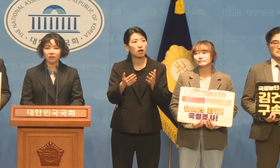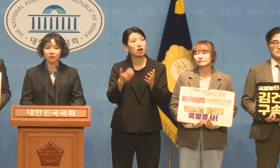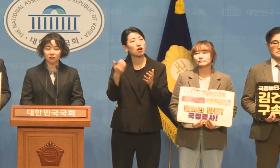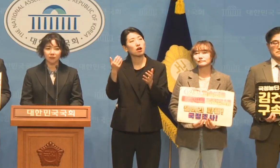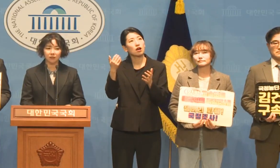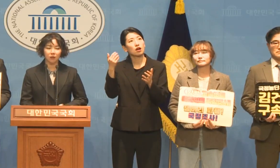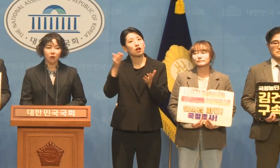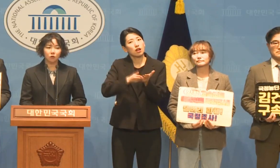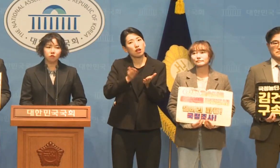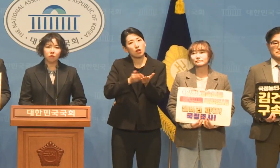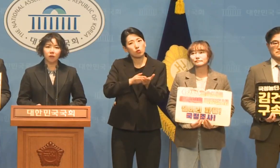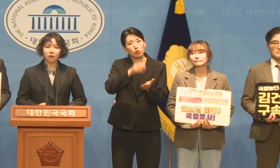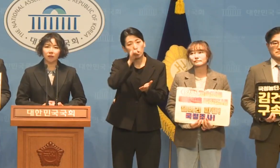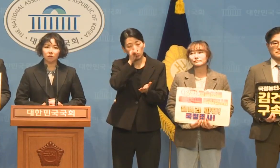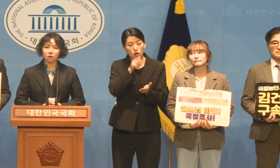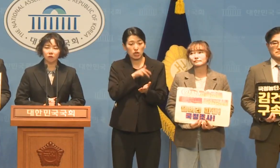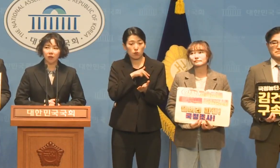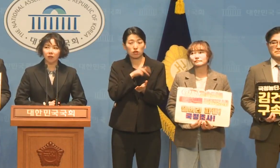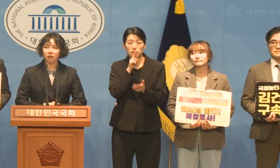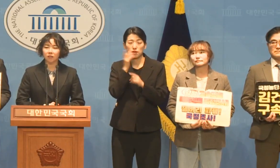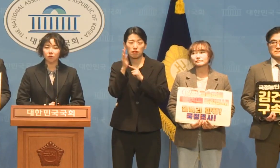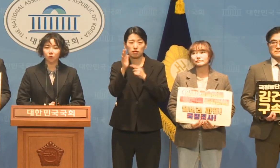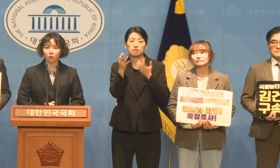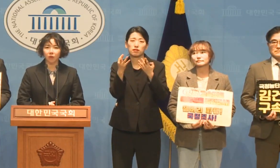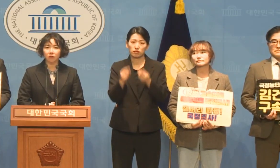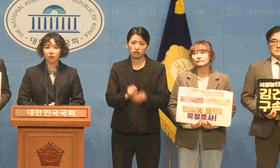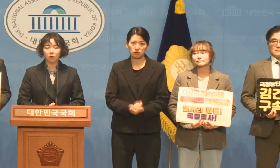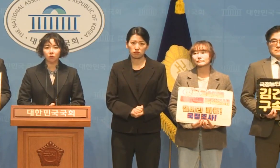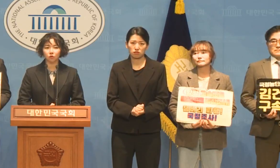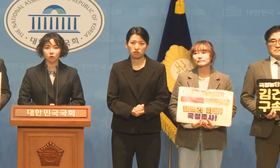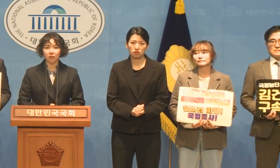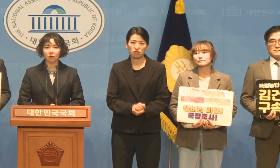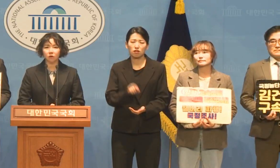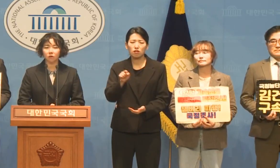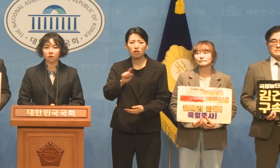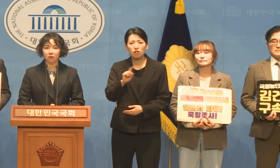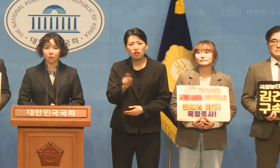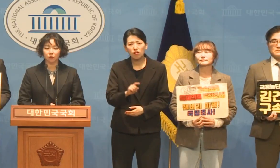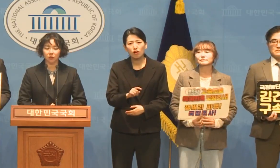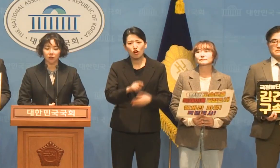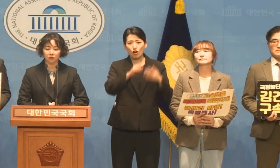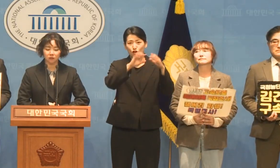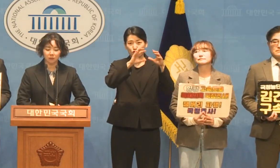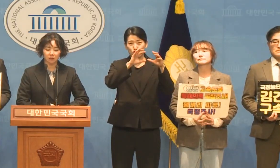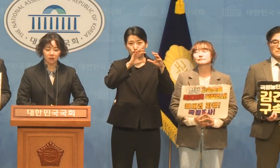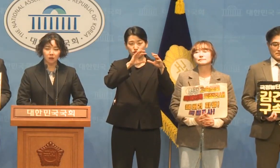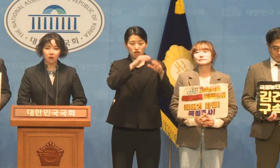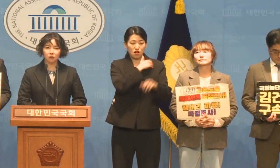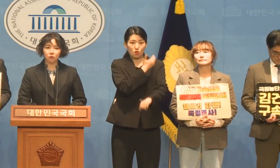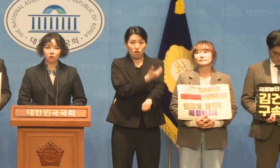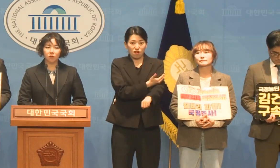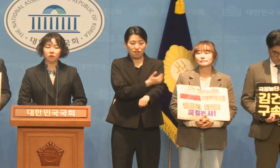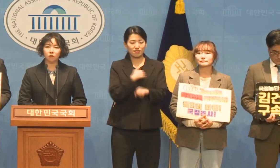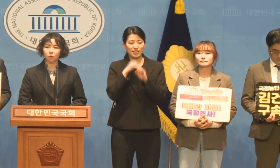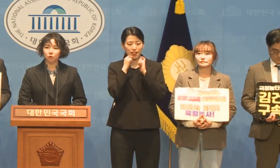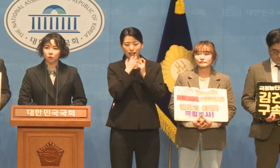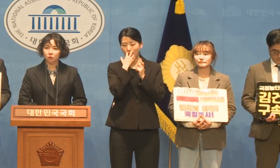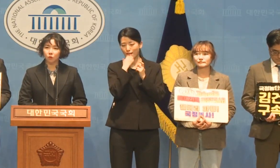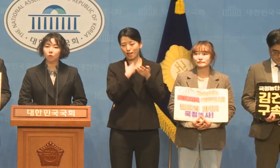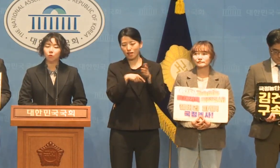잘 아시겠지만 국가가 나서서 개인의 사적 욕망을 채워준 사건의 대표적인 거 아니겠습니까? 그